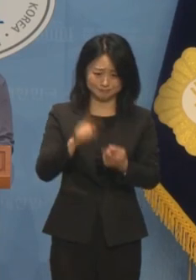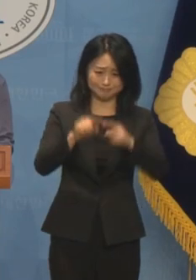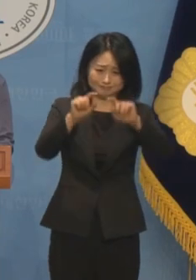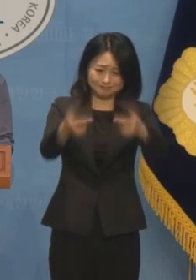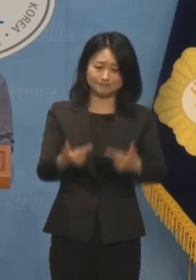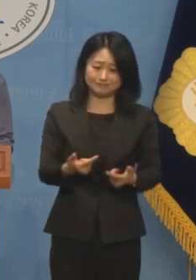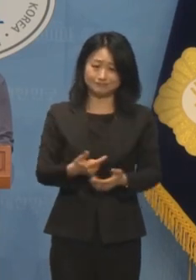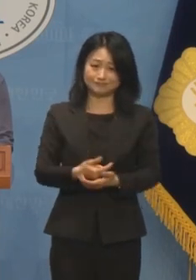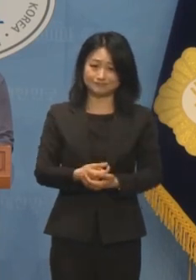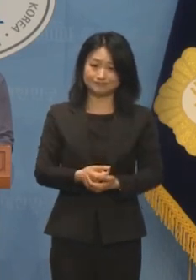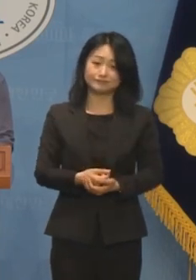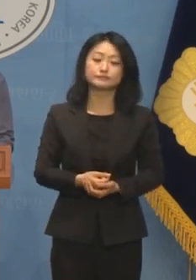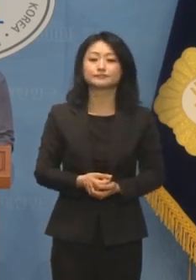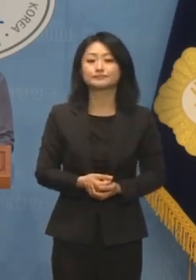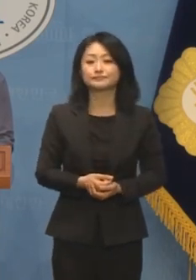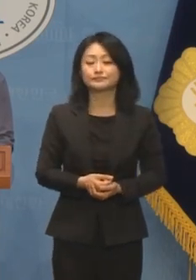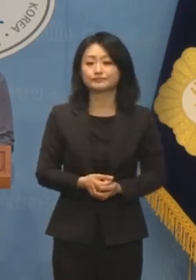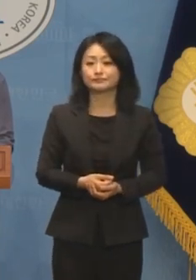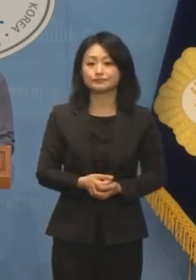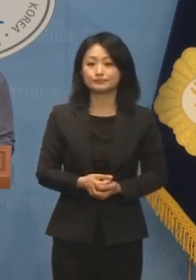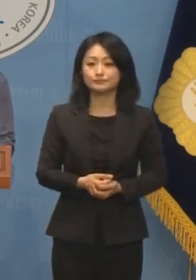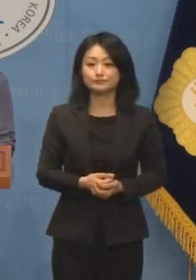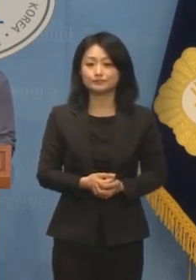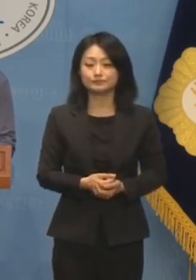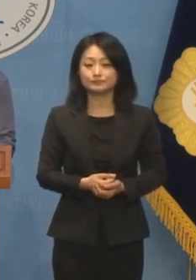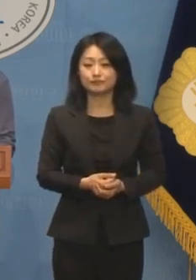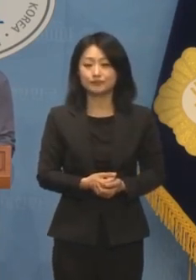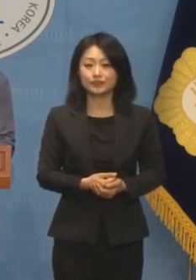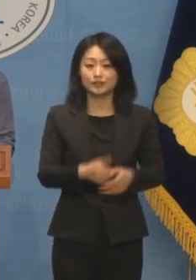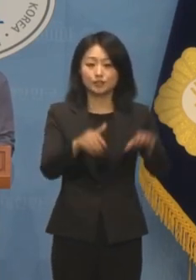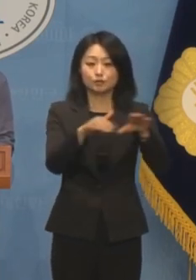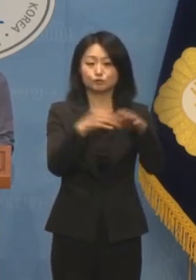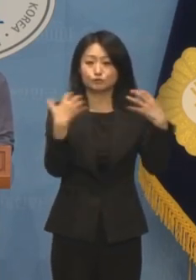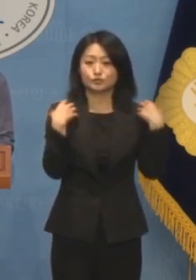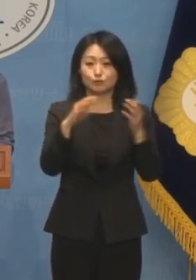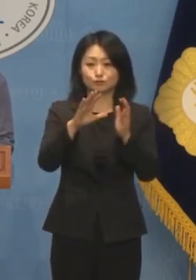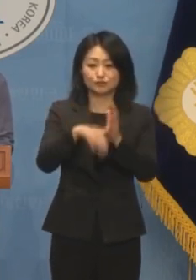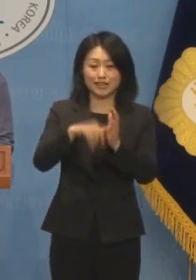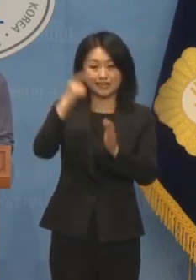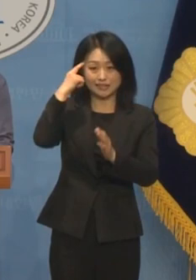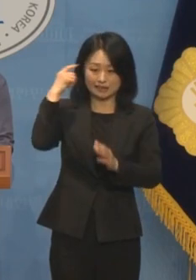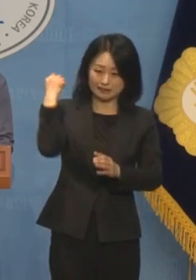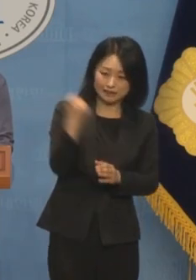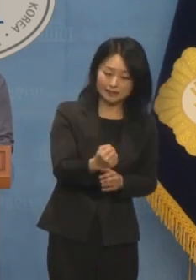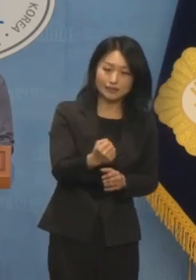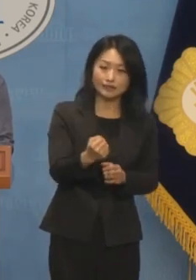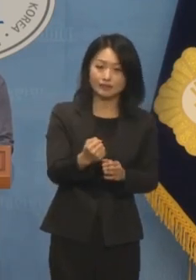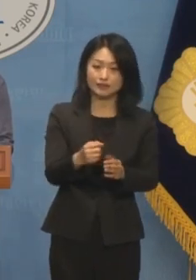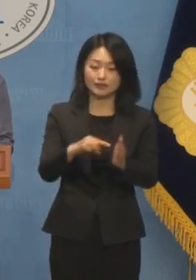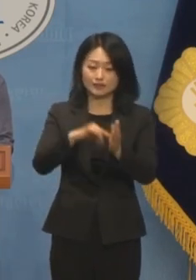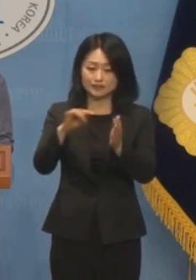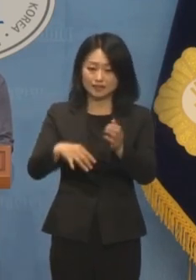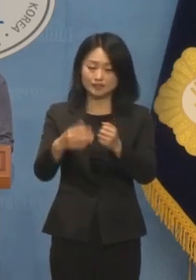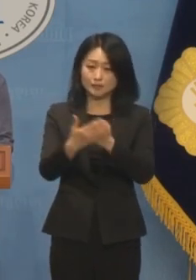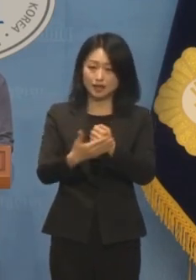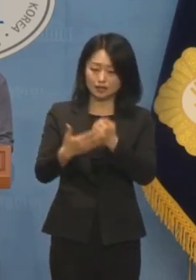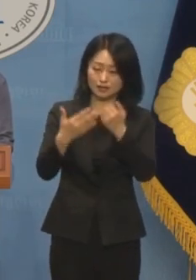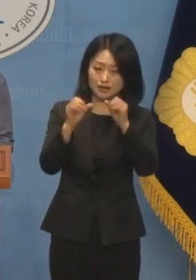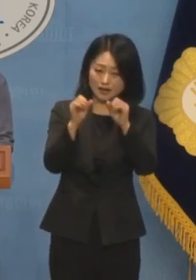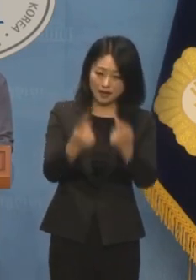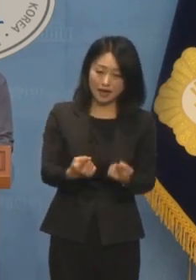수 있겠습니까? 전 정부에서 이념적 틀에서 부동산 세제를 밀어붙여